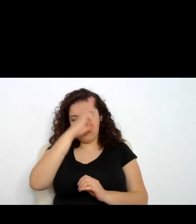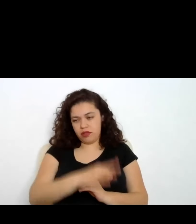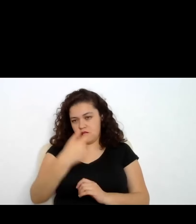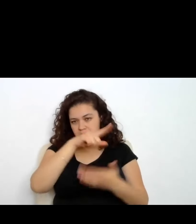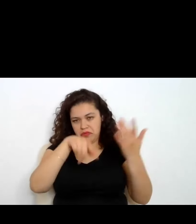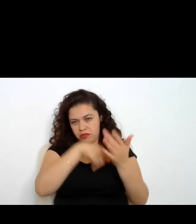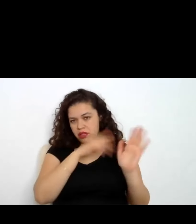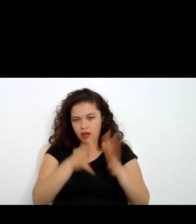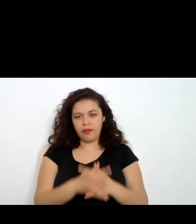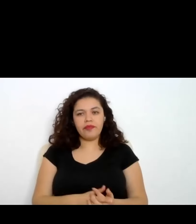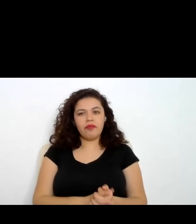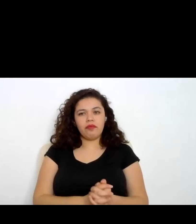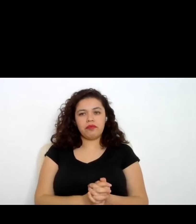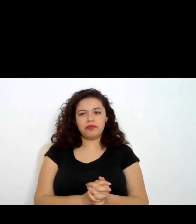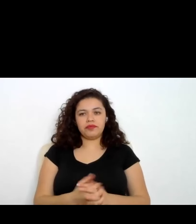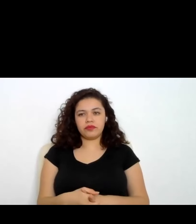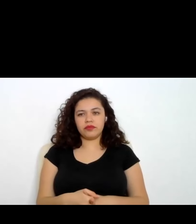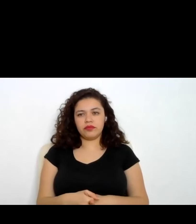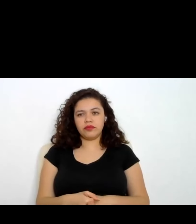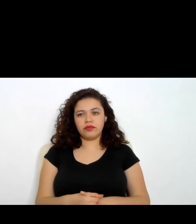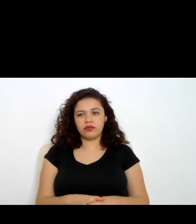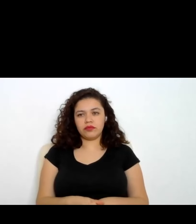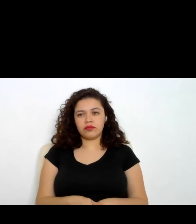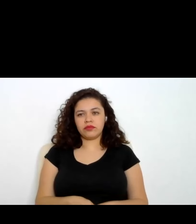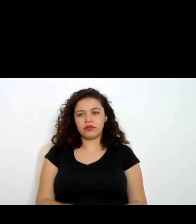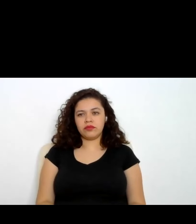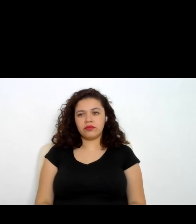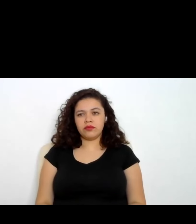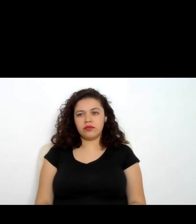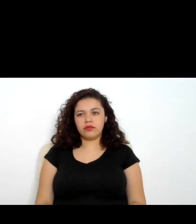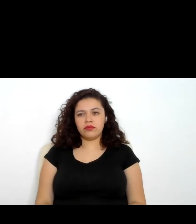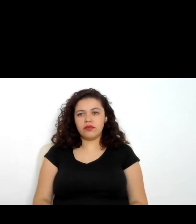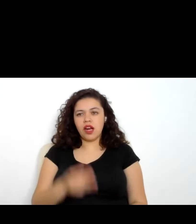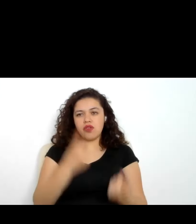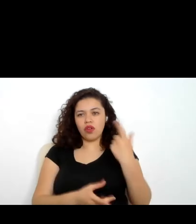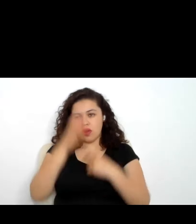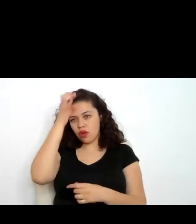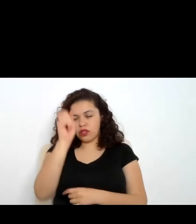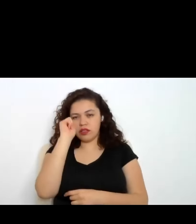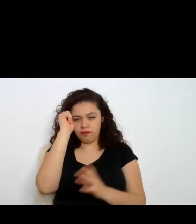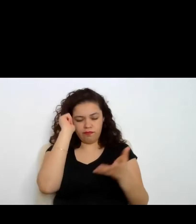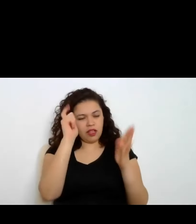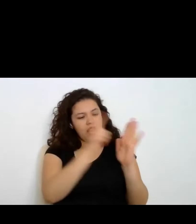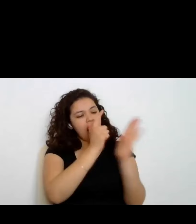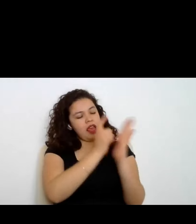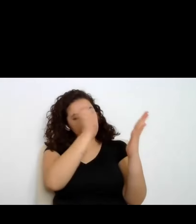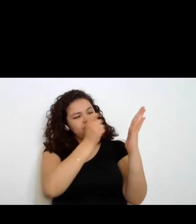bueno, pues ya vimos algunos de estos conceptos que marca la